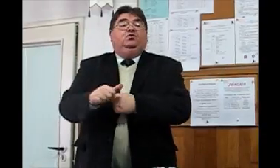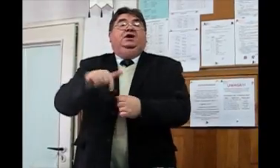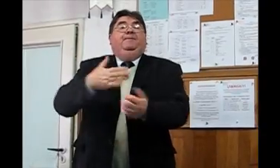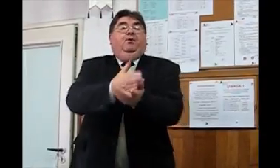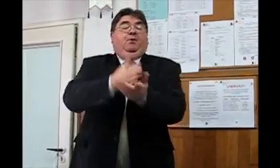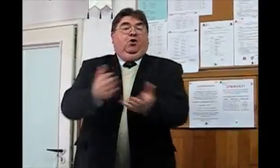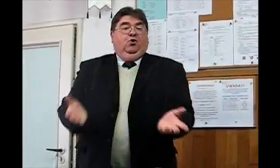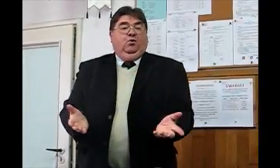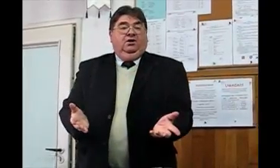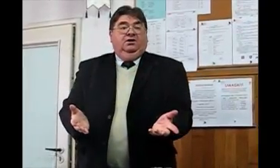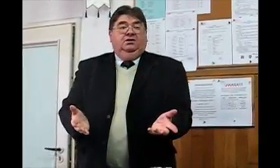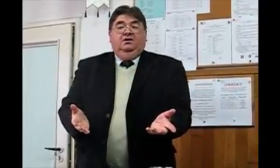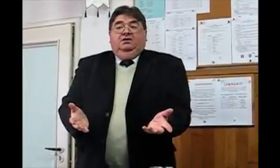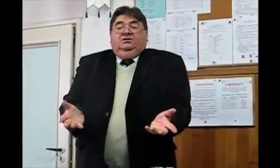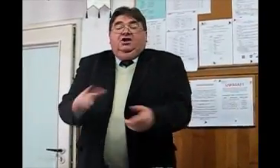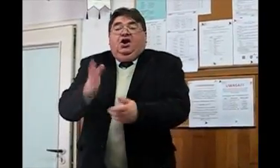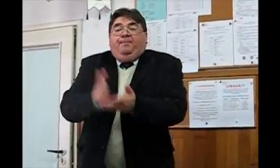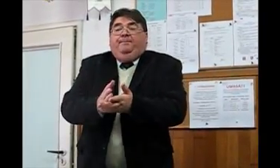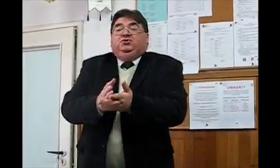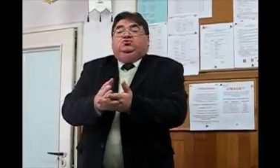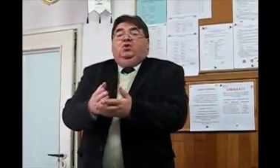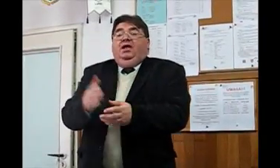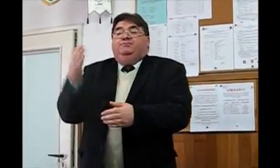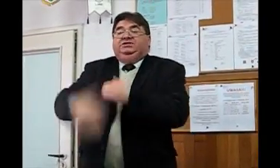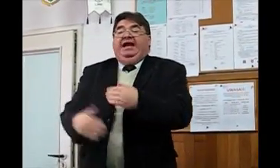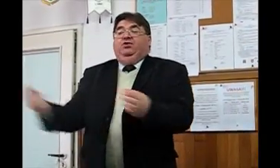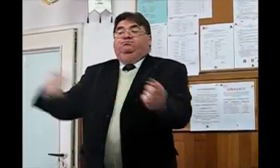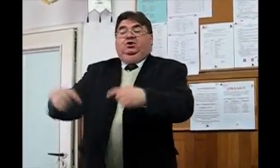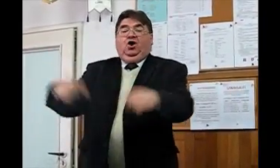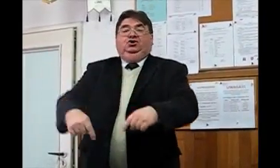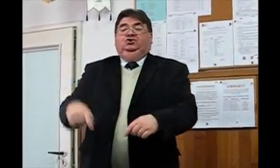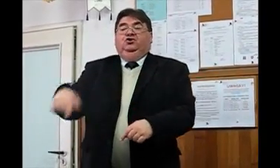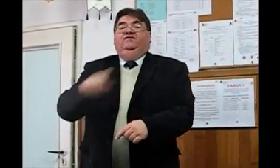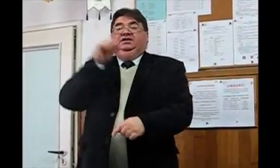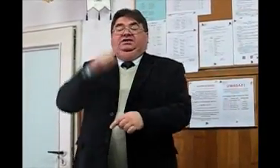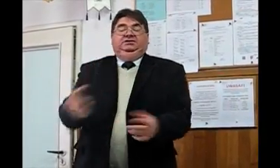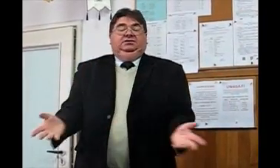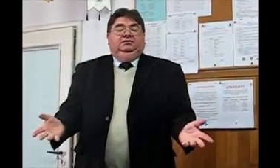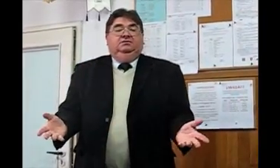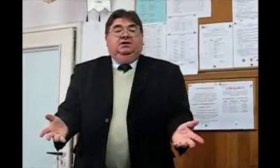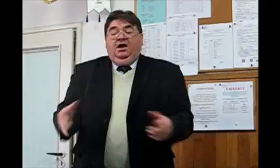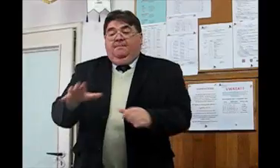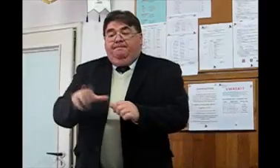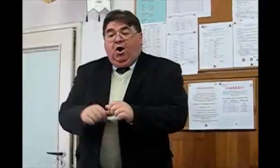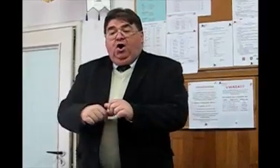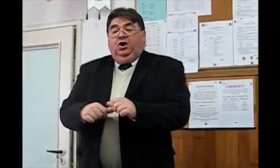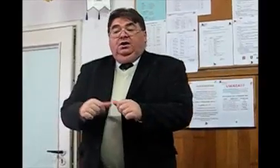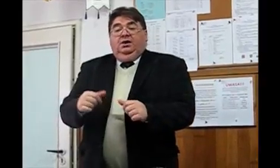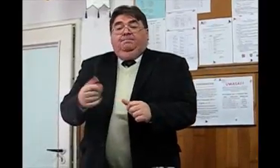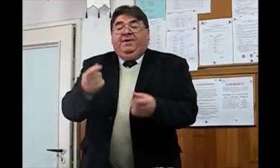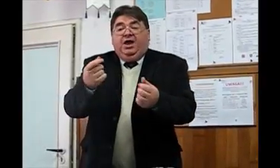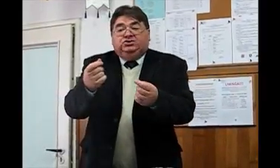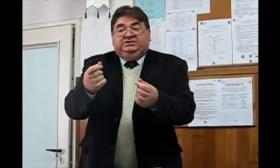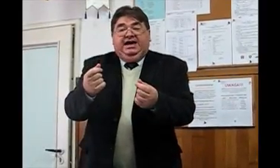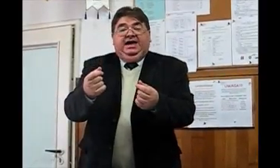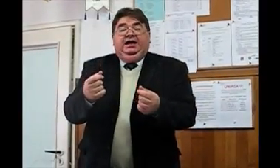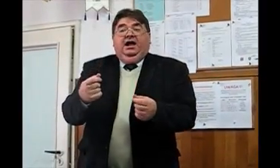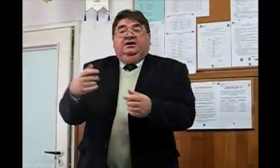pomogą. Tylko po prostu postaną przygłosić do świetlicy. po pieniądze, które